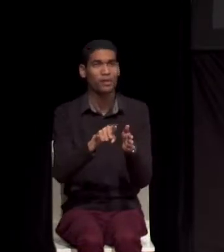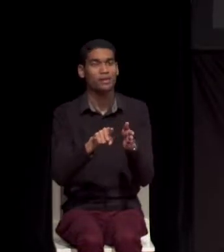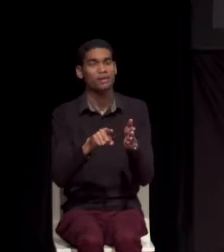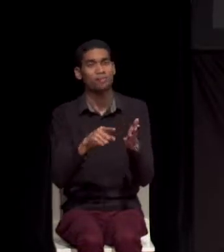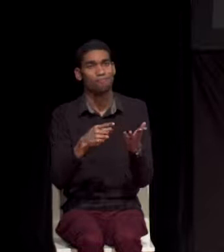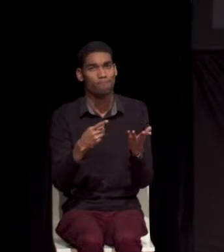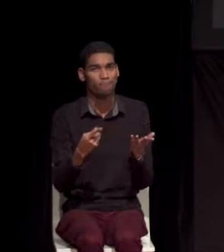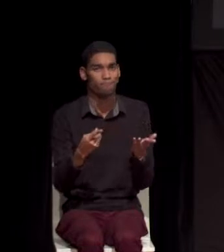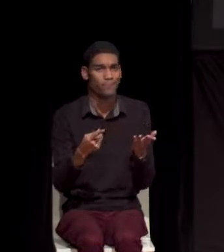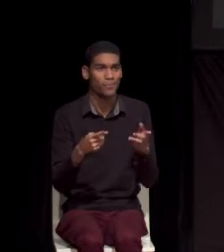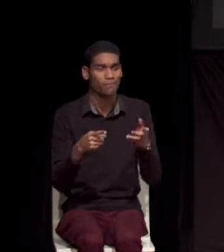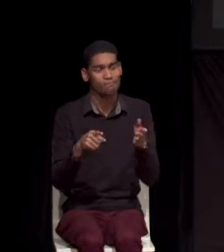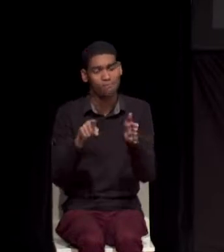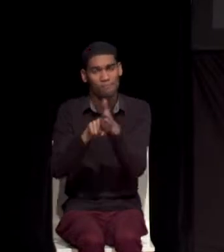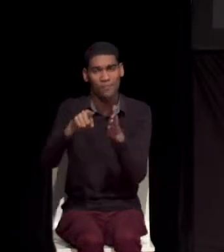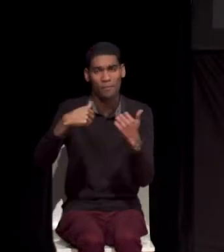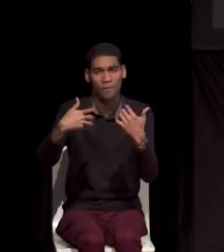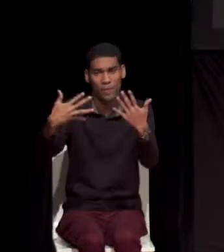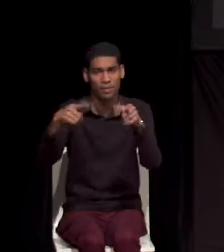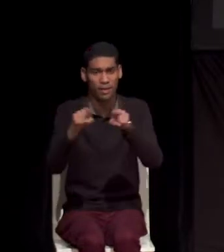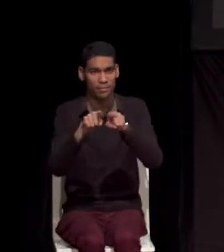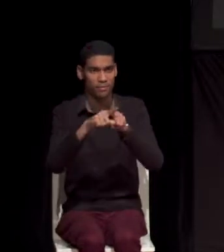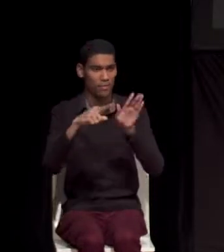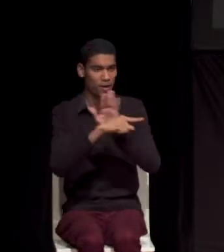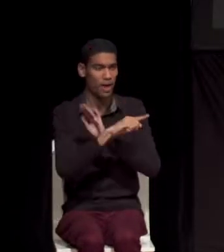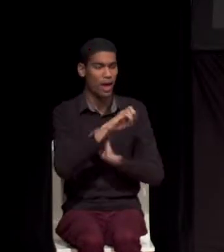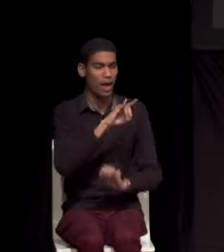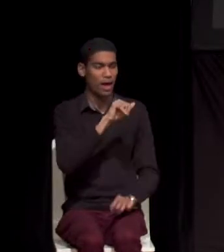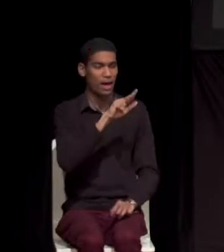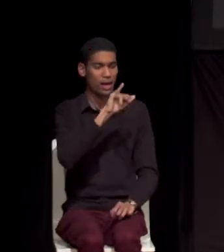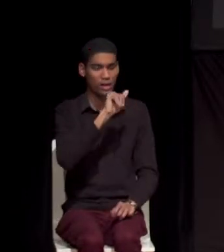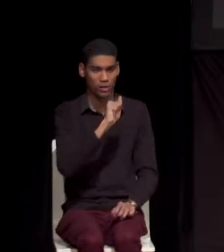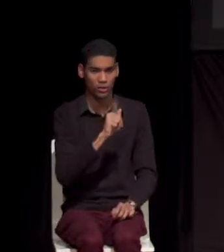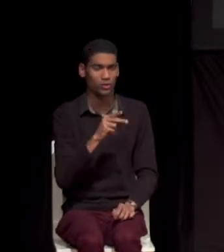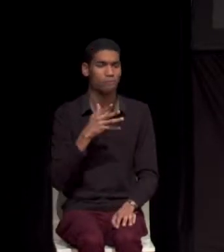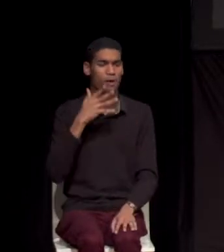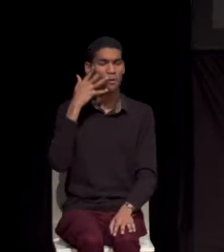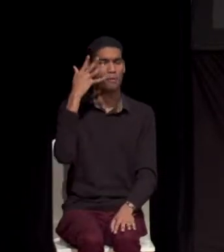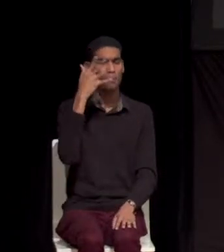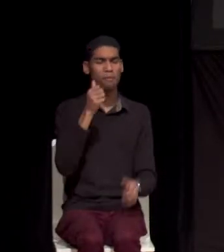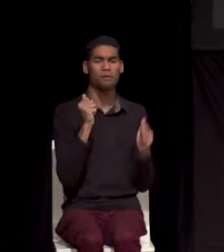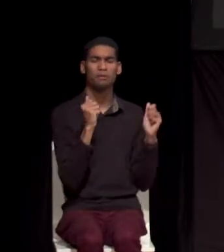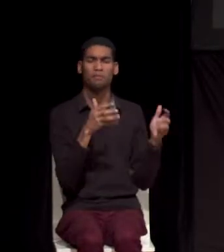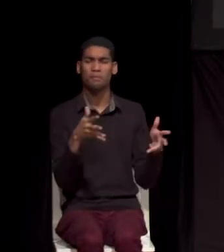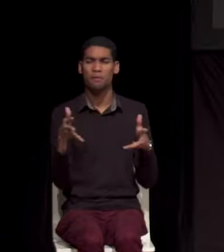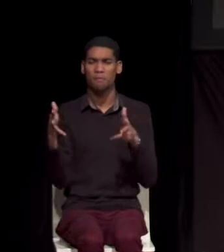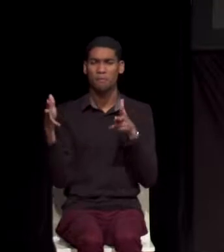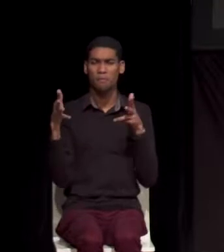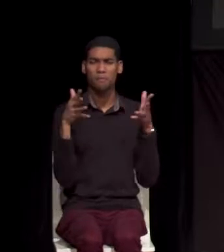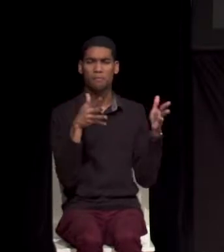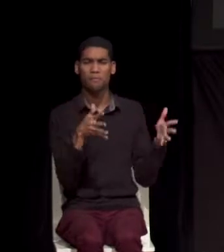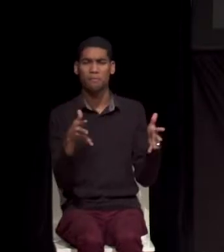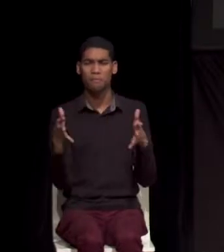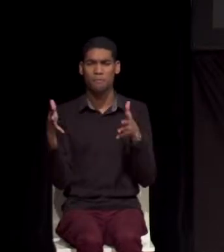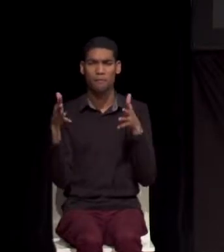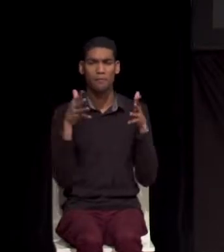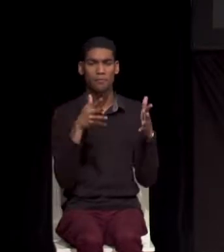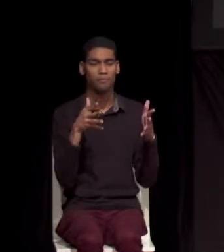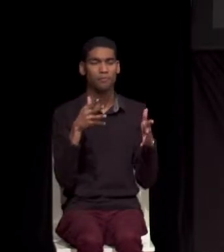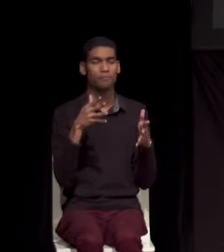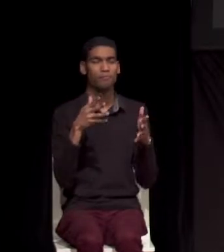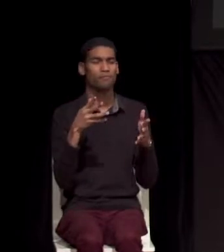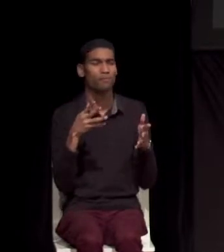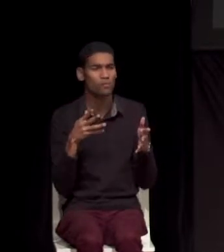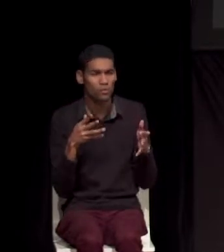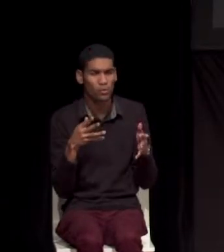tempo, para a plateia, para todos. A Edneia começou com uma fala muito interessante, que é a questão da consciência,